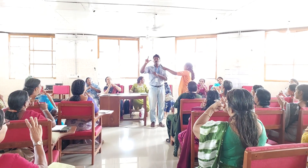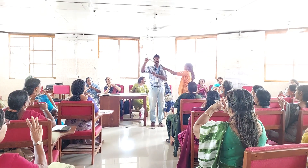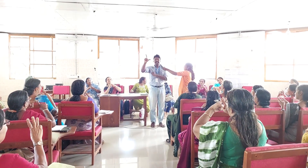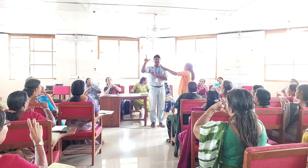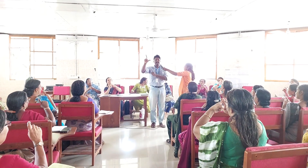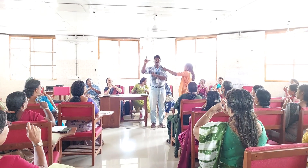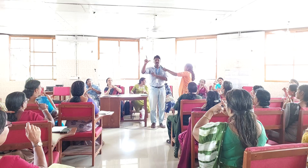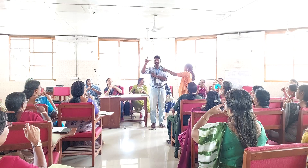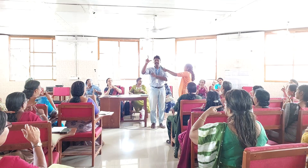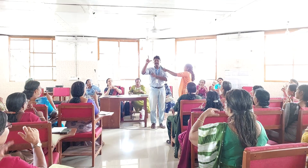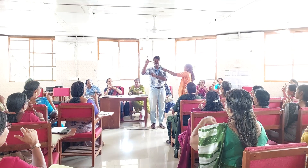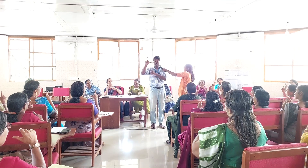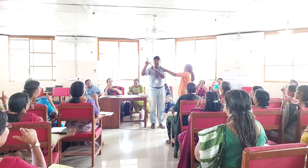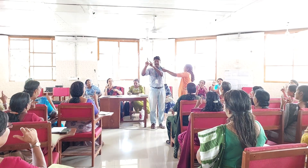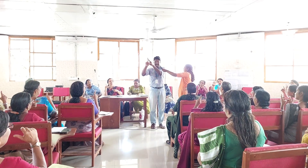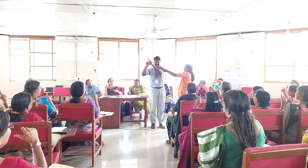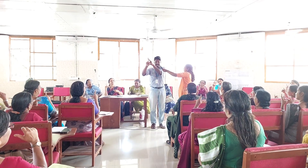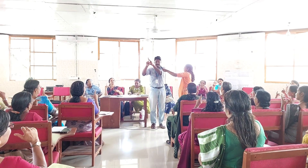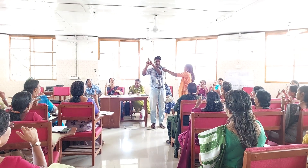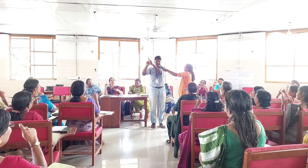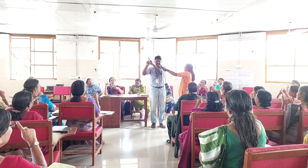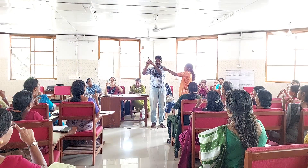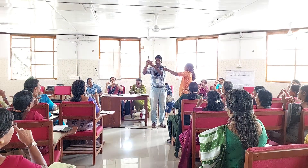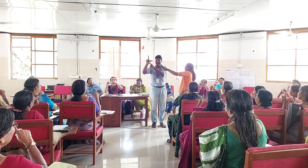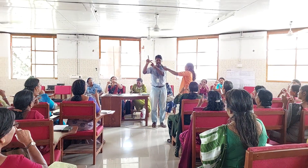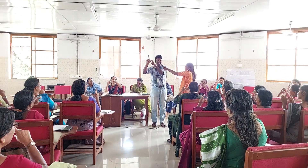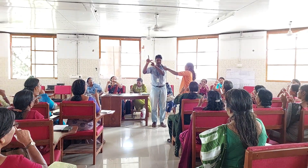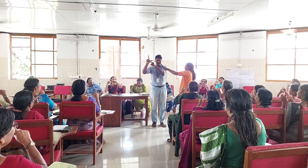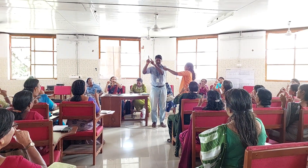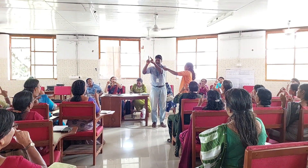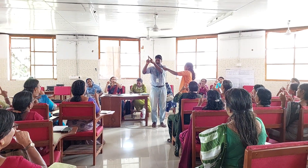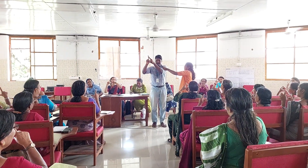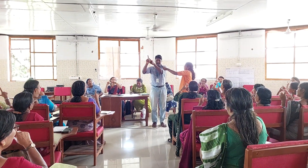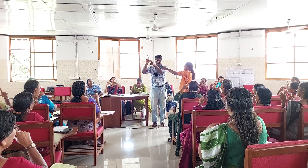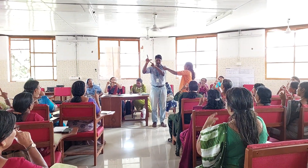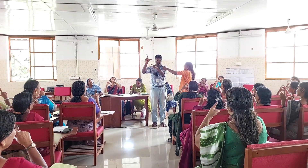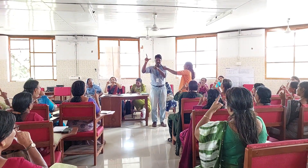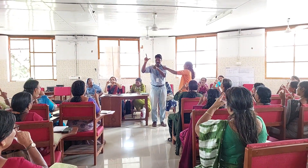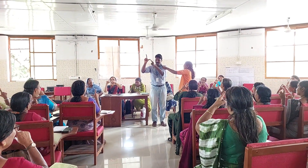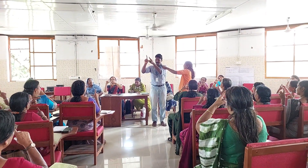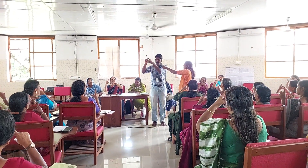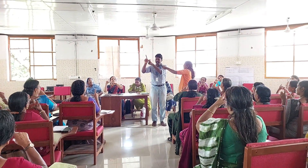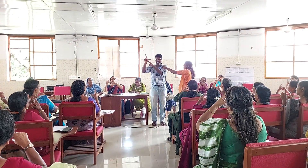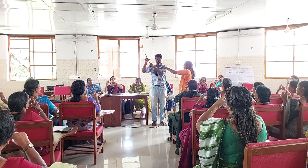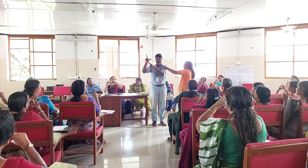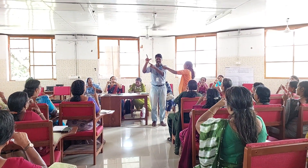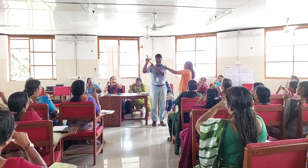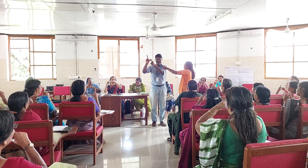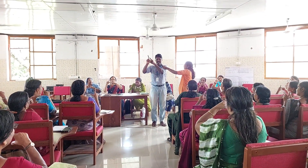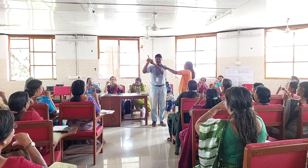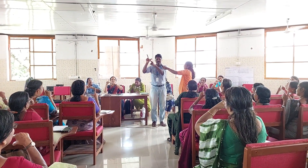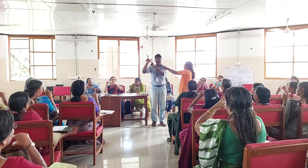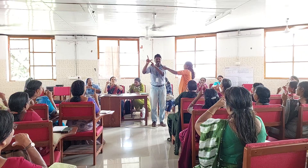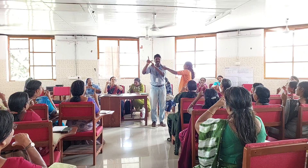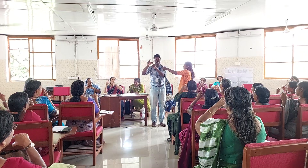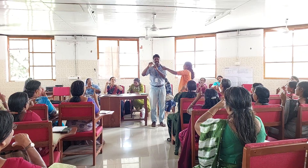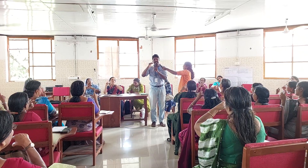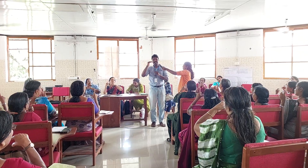വൈ. വൈ ഇങ്ങനെ വെച്ച് നിങ്ങൾ വരച്ച് കാണിക്കണ വാല്. ഇതിന് വാലില്ല അപ്പൊ വാല് വരച്ചു കൊടുക്കാം. ഓക്കെ, എക്സ് വൈ സെഡ്.